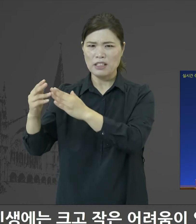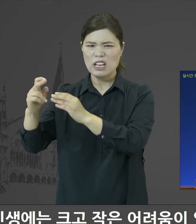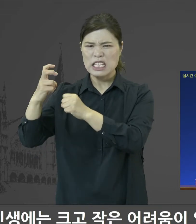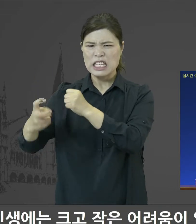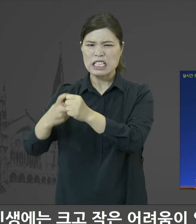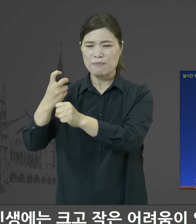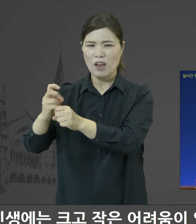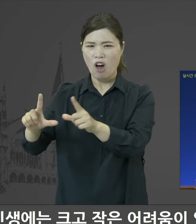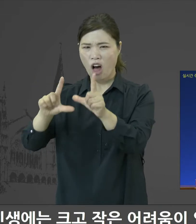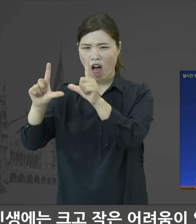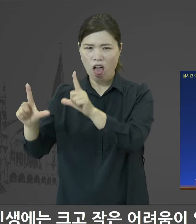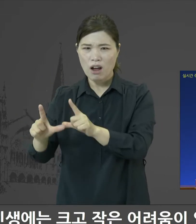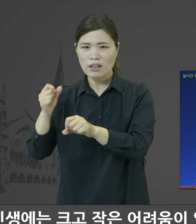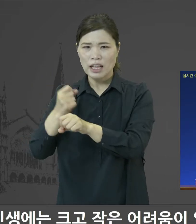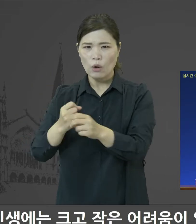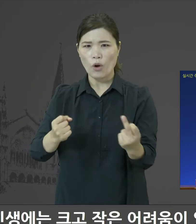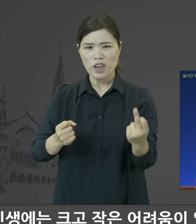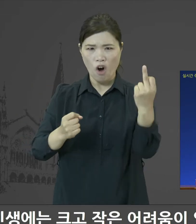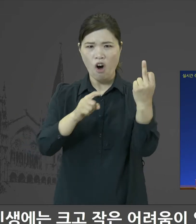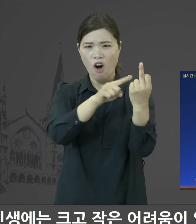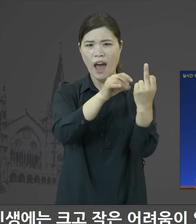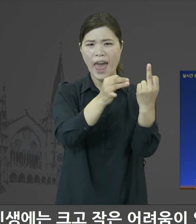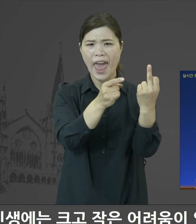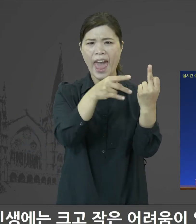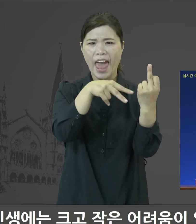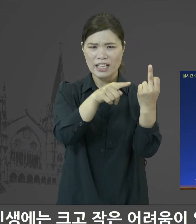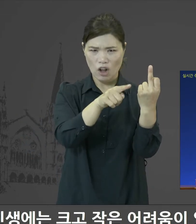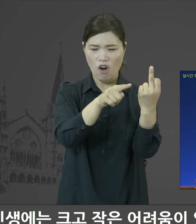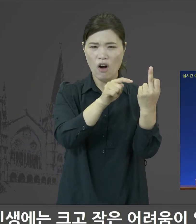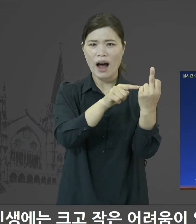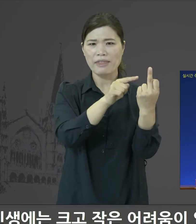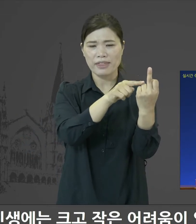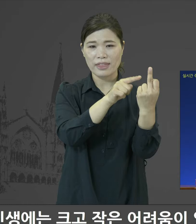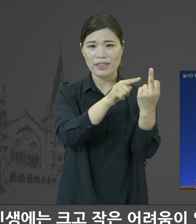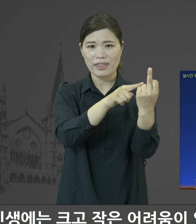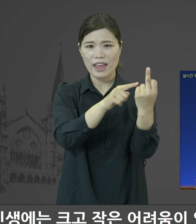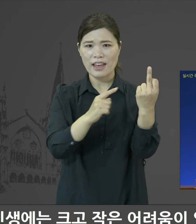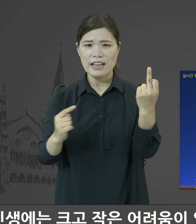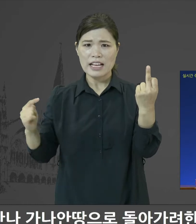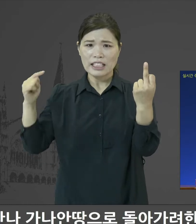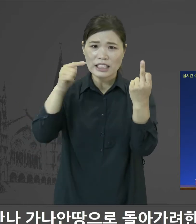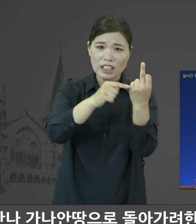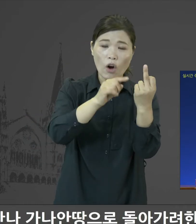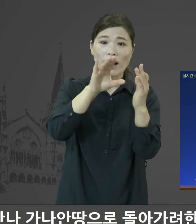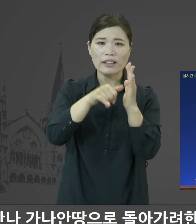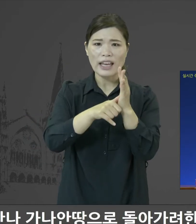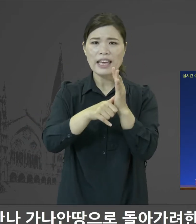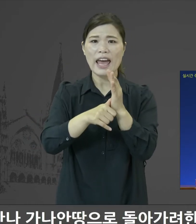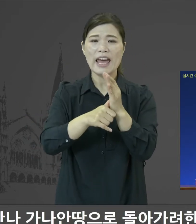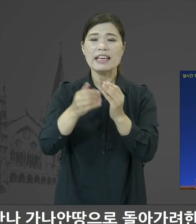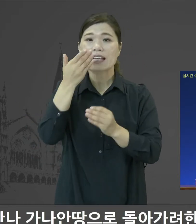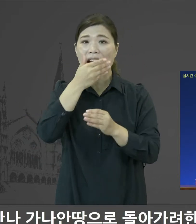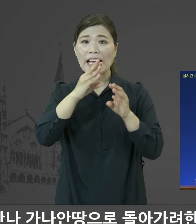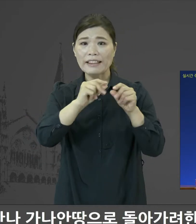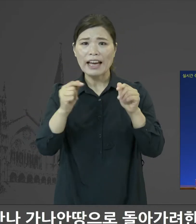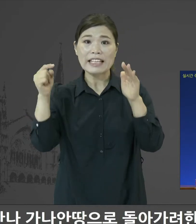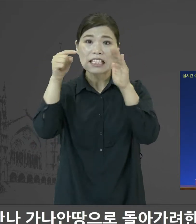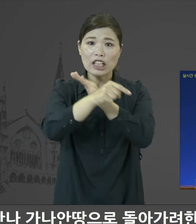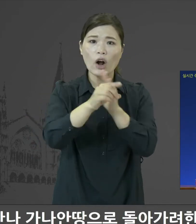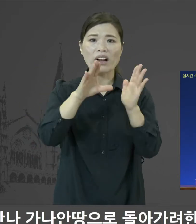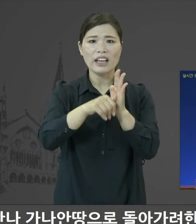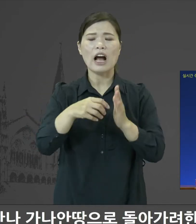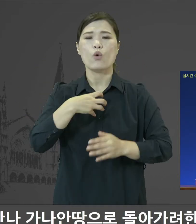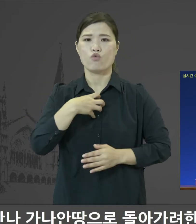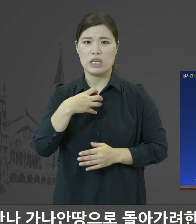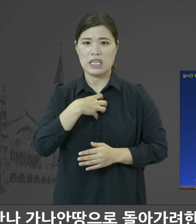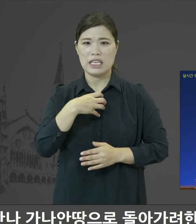형에게 용서를 구하려 가나안 땅에 들어갈 때 있었던 그 순간이 가장 그에게는 위기의 상황이었다라고